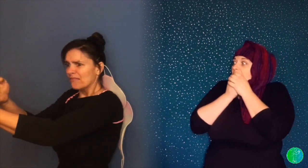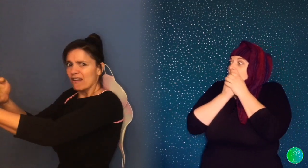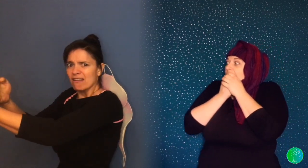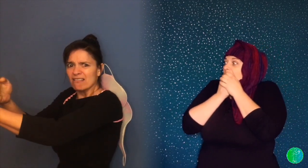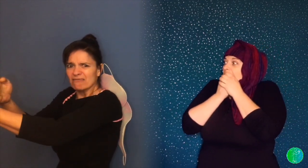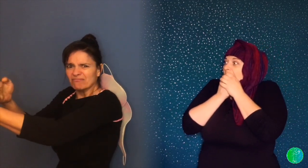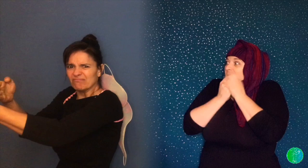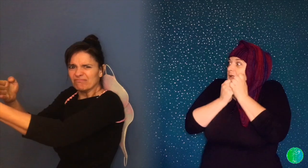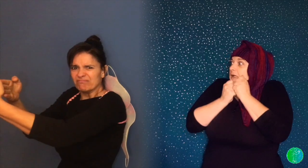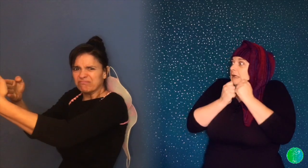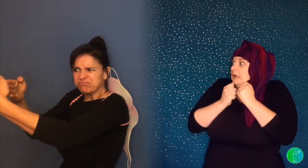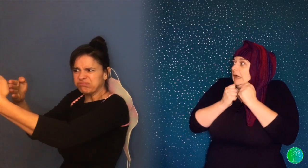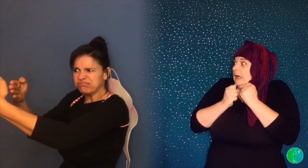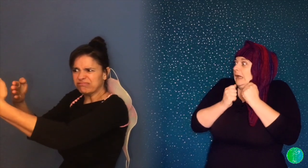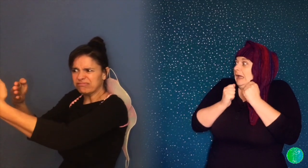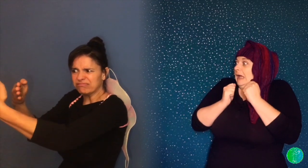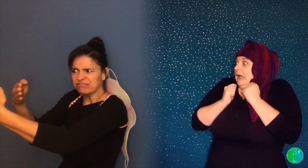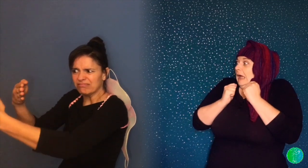s'ouvre lentement.